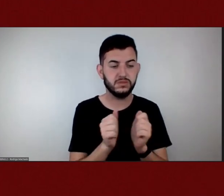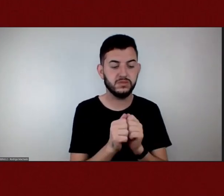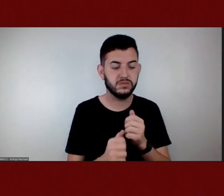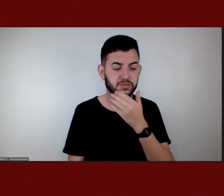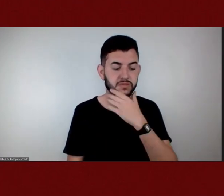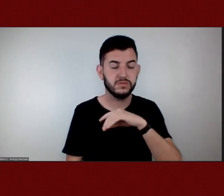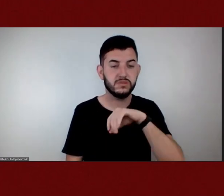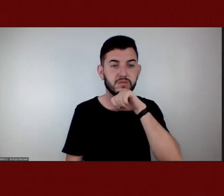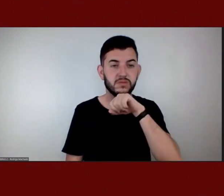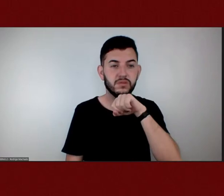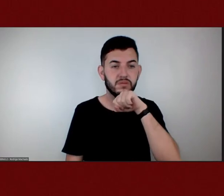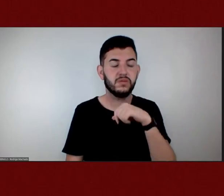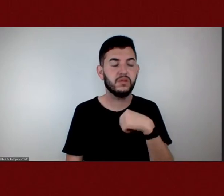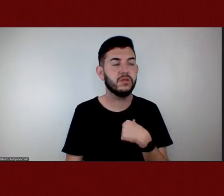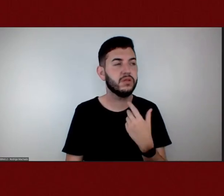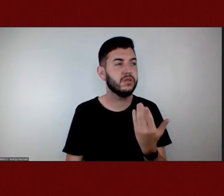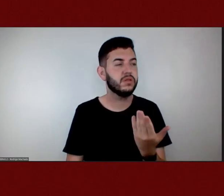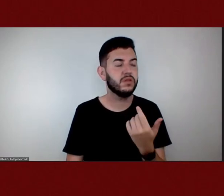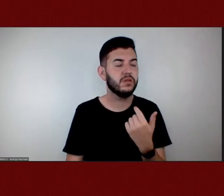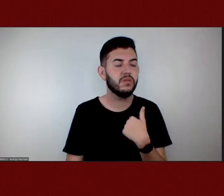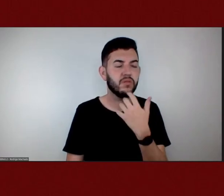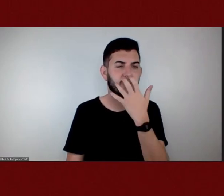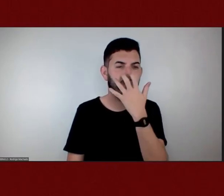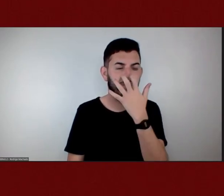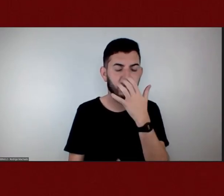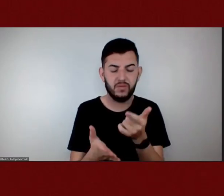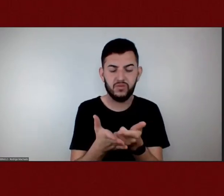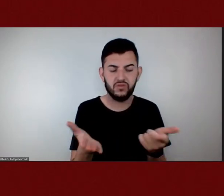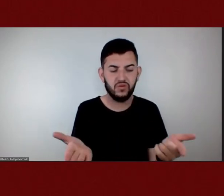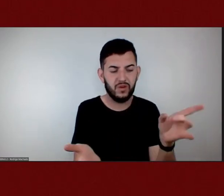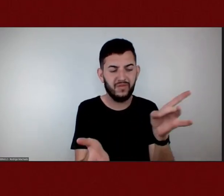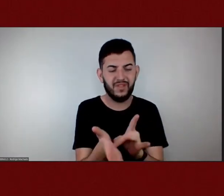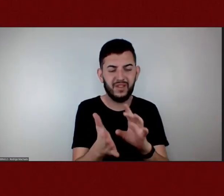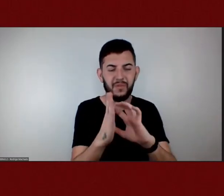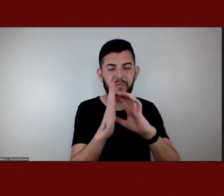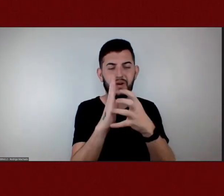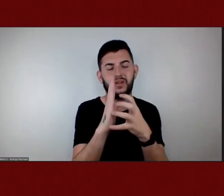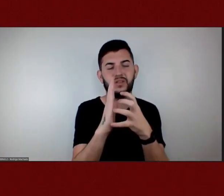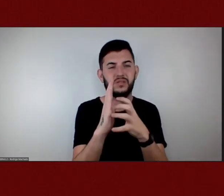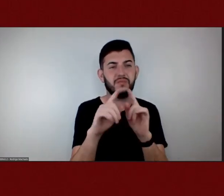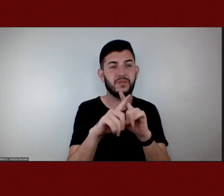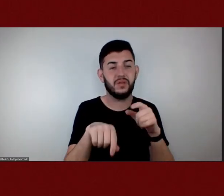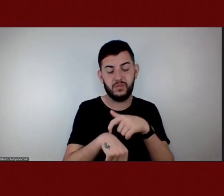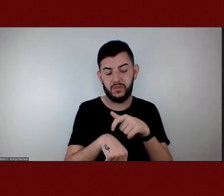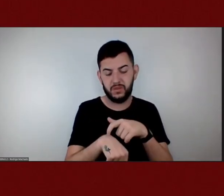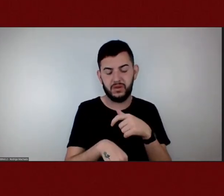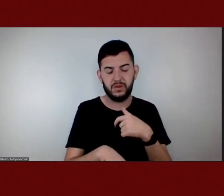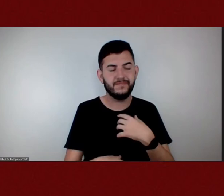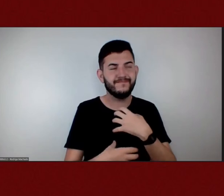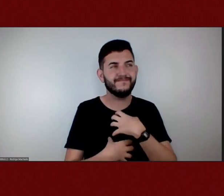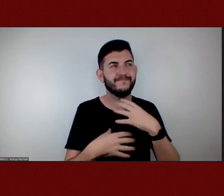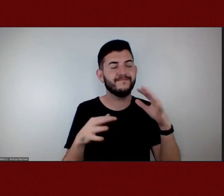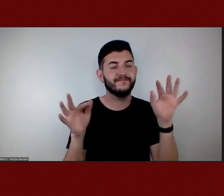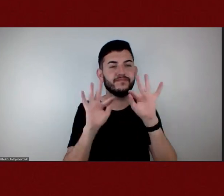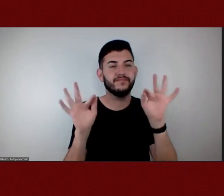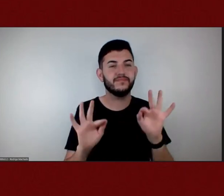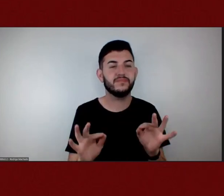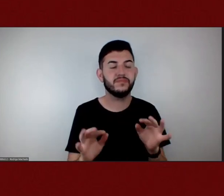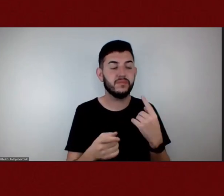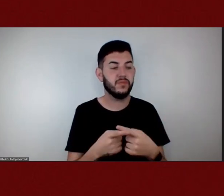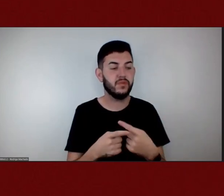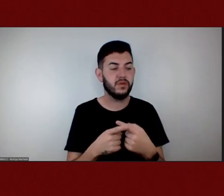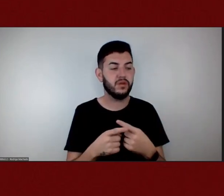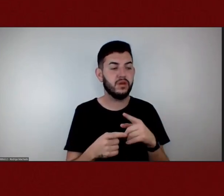o jornal oficial do partido. E isso era um momento de muita felicidade, porque, de certa forma, era um momento de